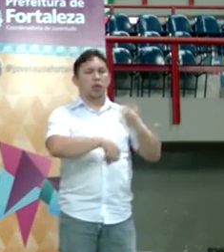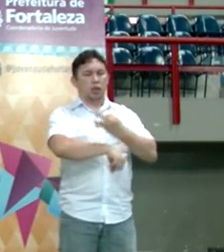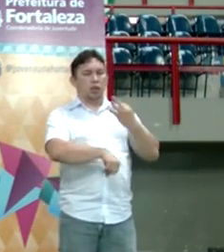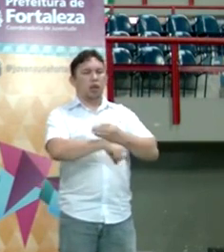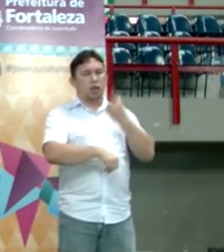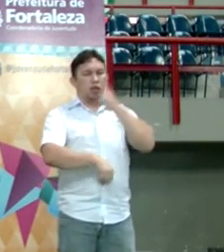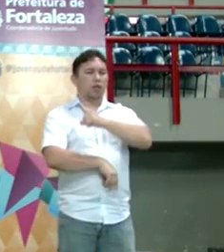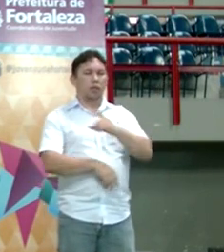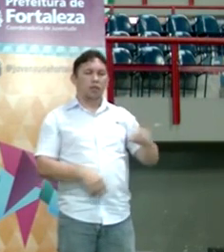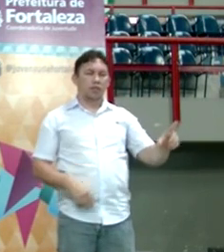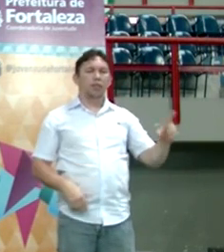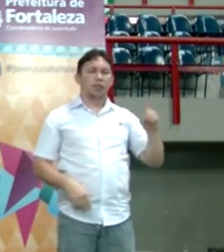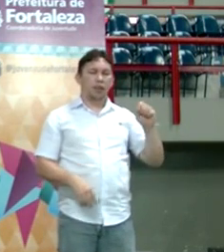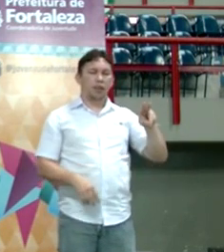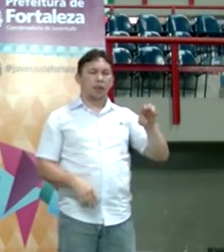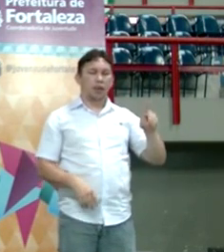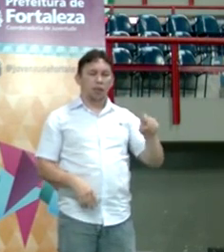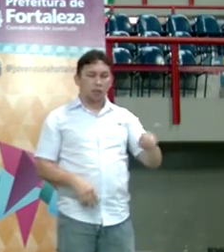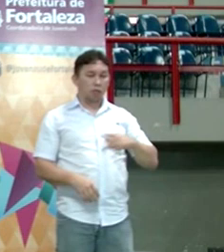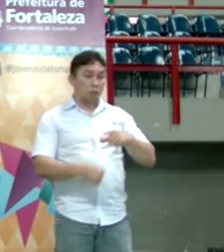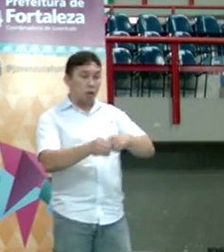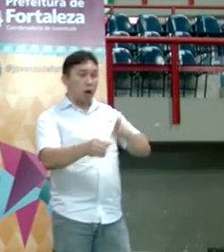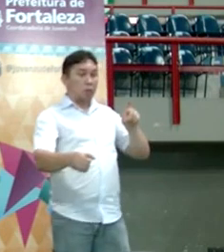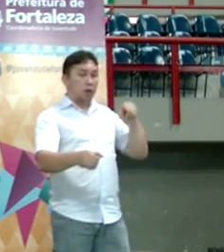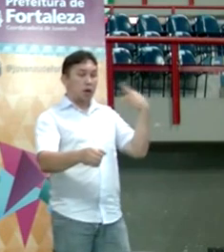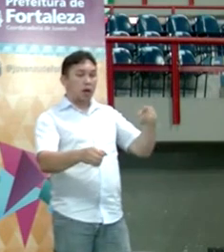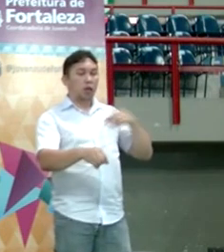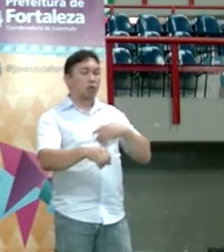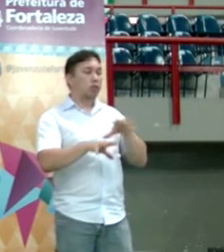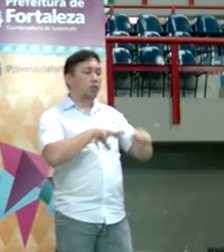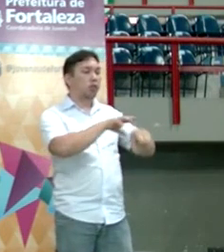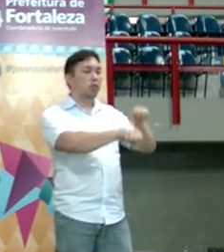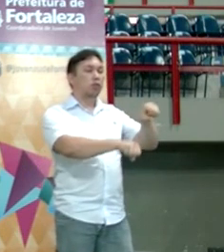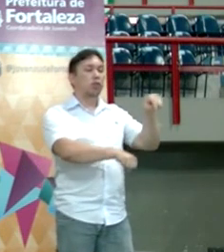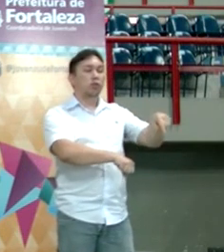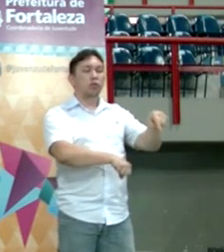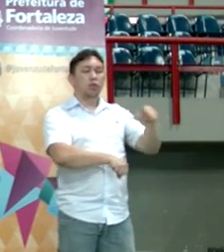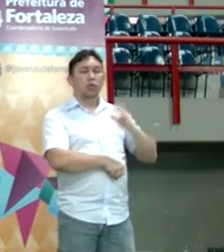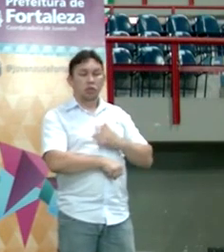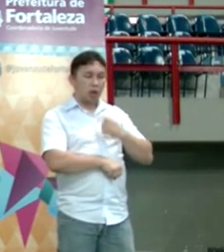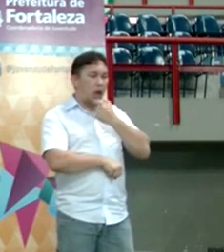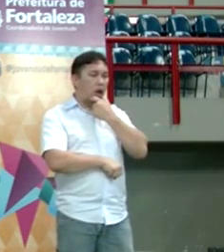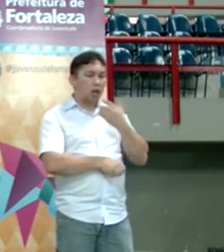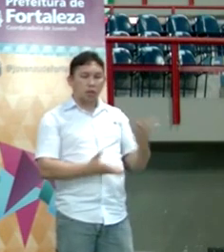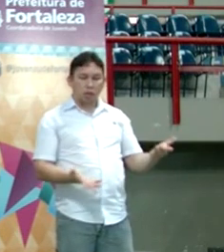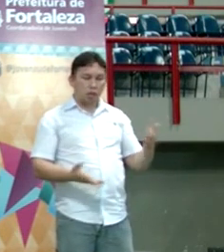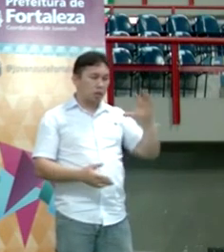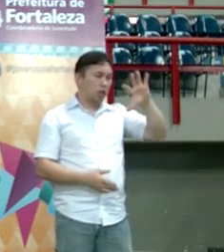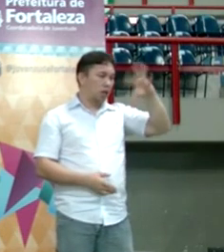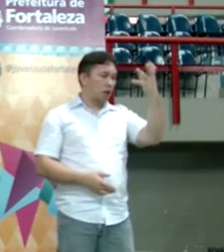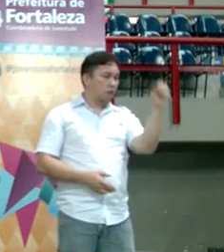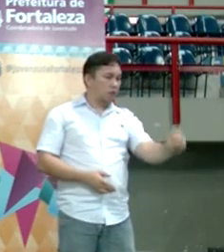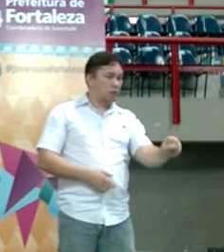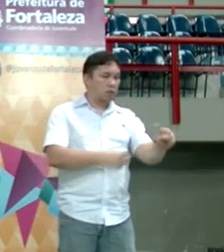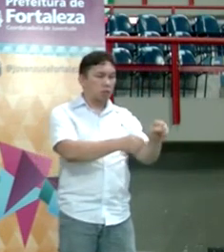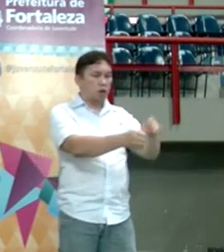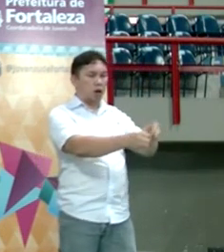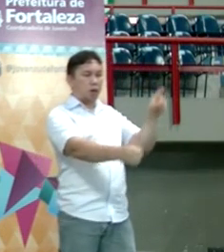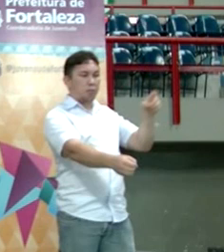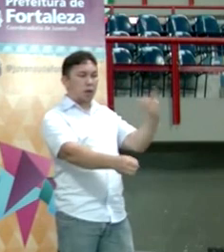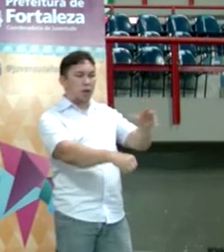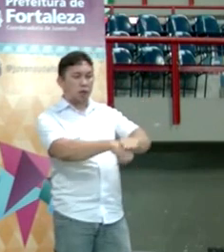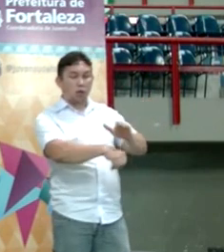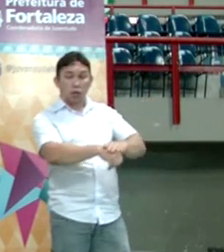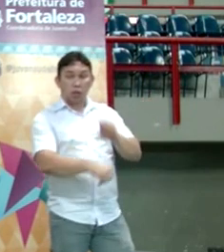tá? Por que ela apoiou o apartheid? Porque quem é que colonizava a África do Sul? A Inglaterra. Então, se